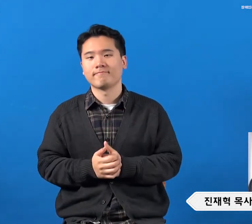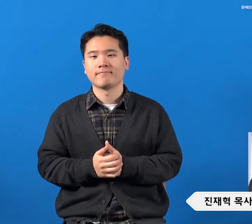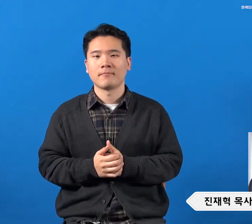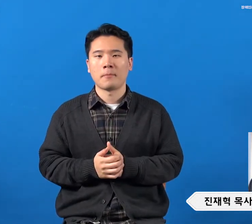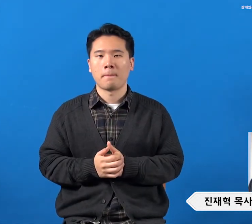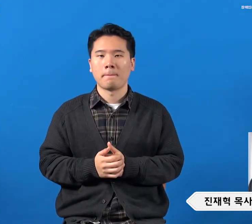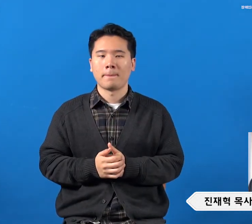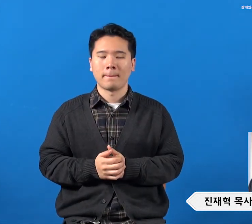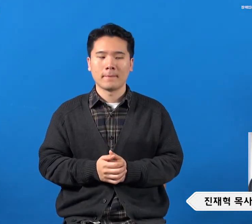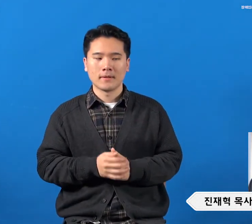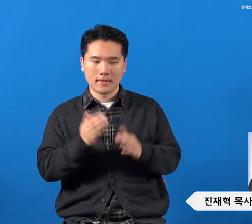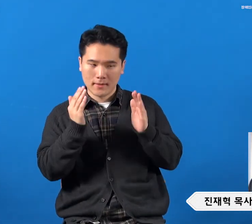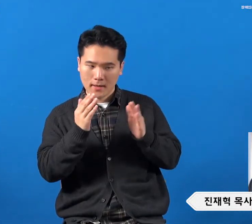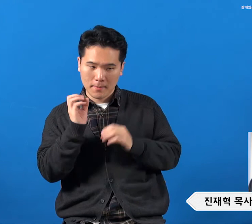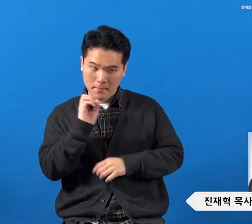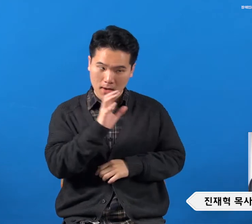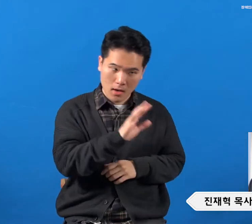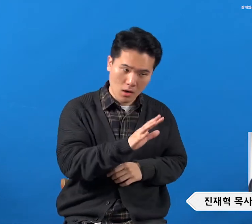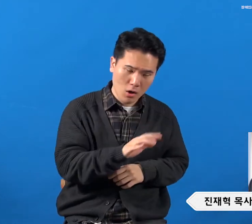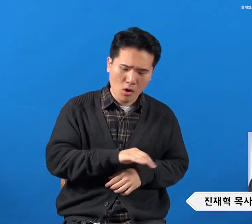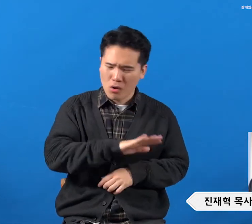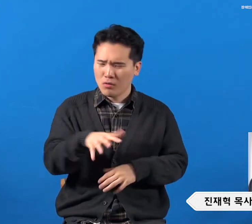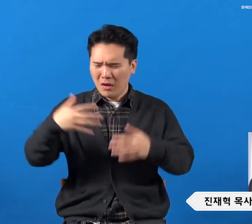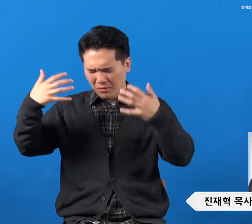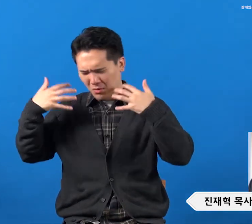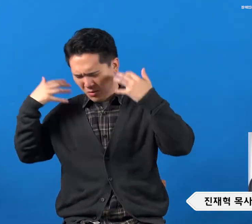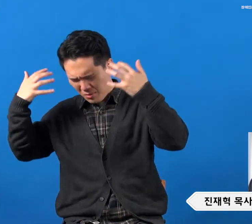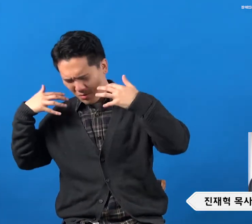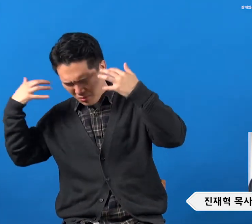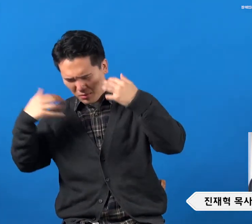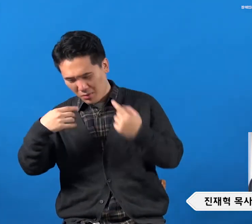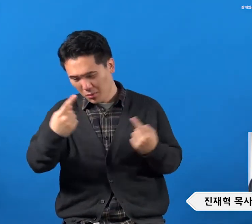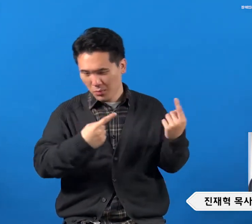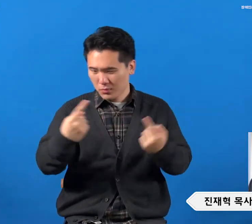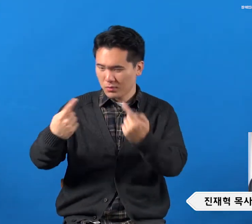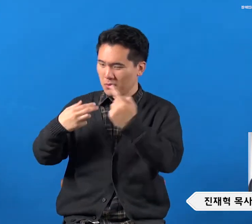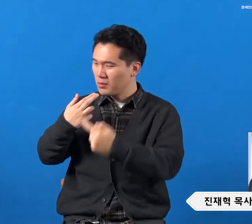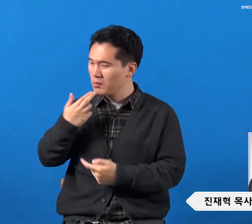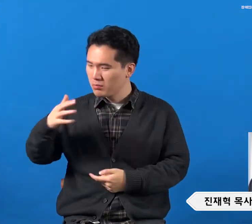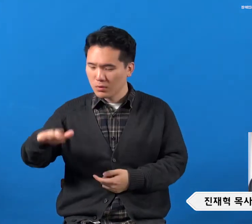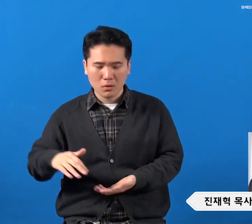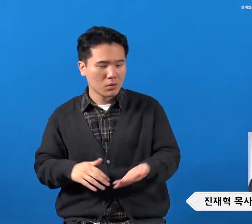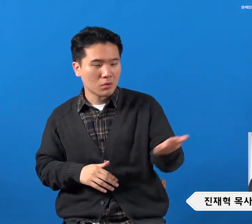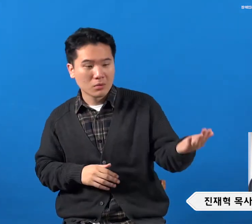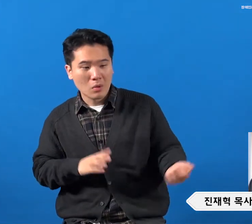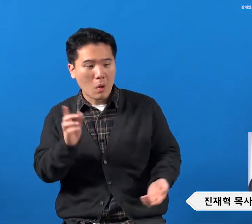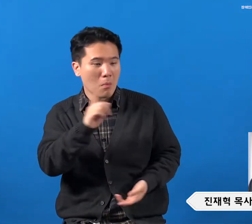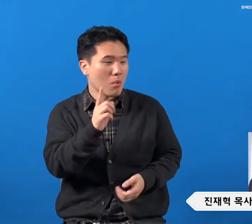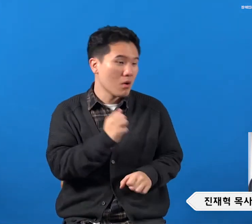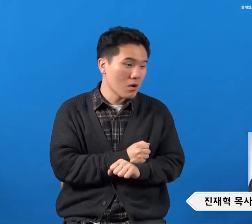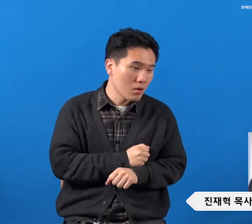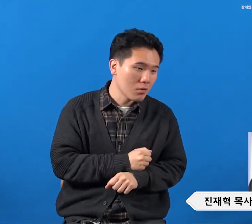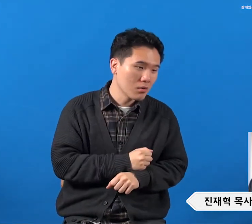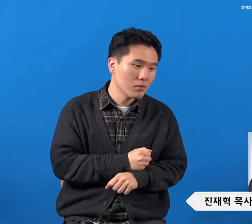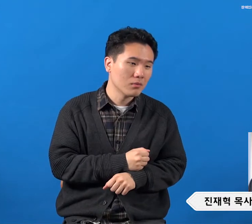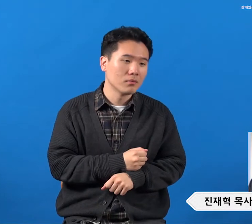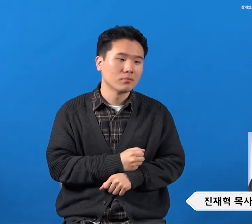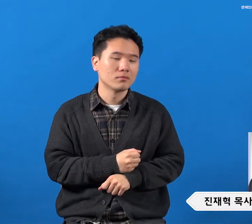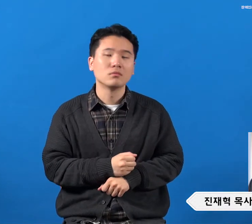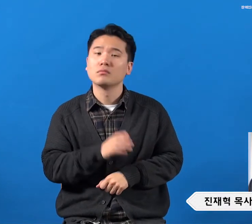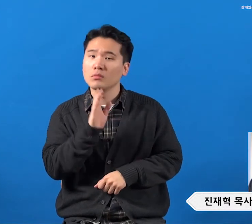그들을 향해 얘기합니다. 우리도 나오지 않는 이 더운 여름에 저들이 무엇을 하고 있는가?